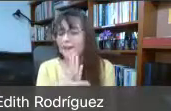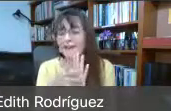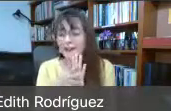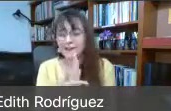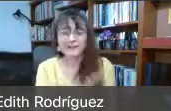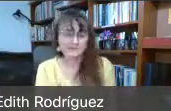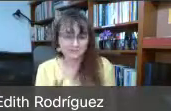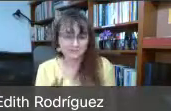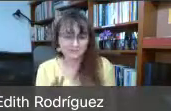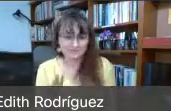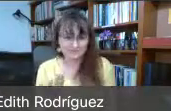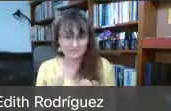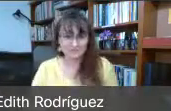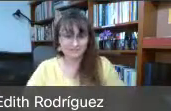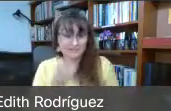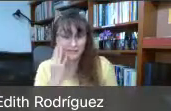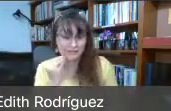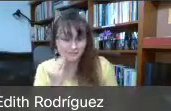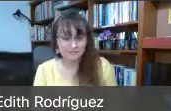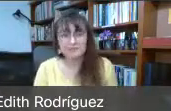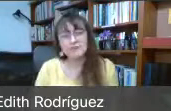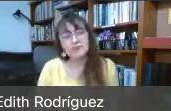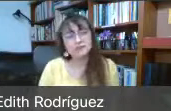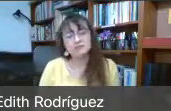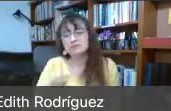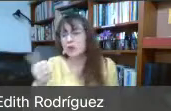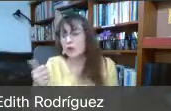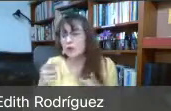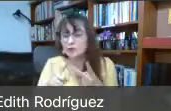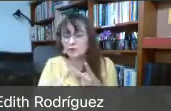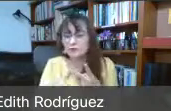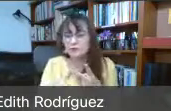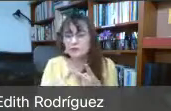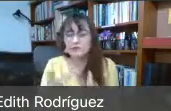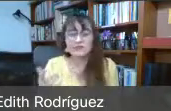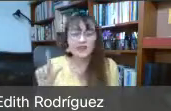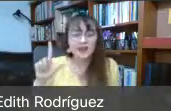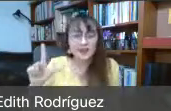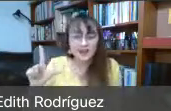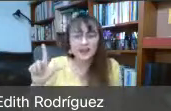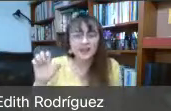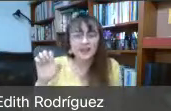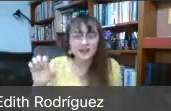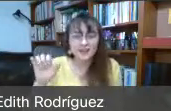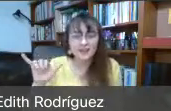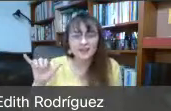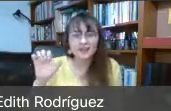en mi caso, poder tener en cuenta yo cómo accedo a información, a relatos, a